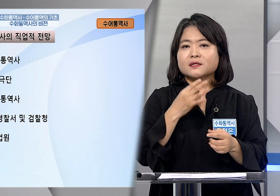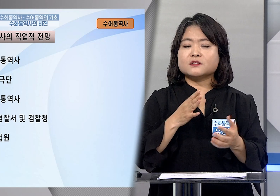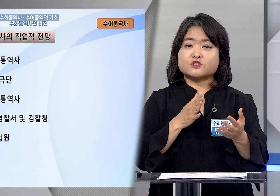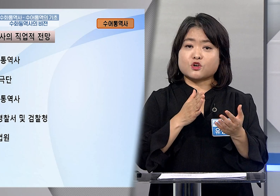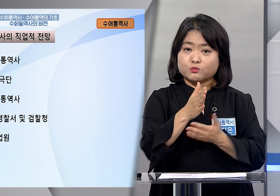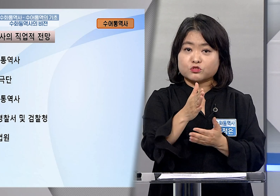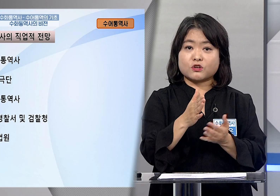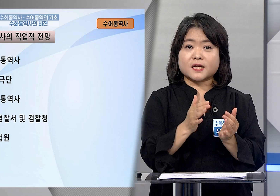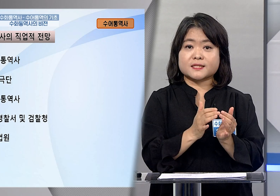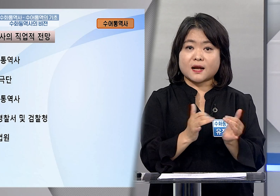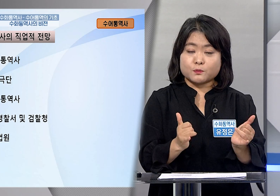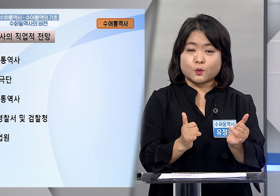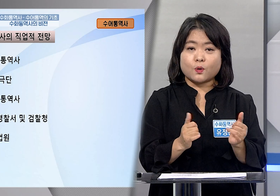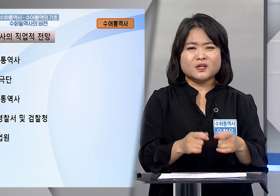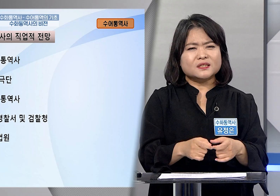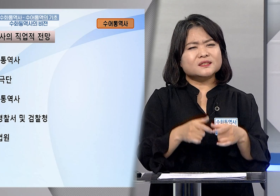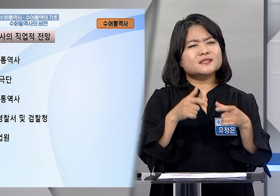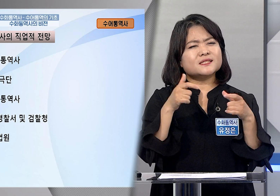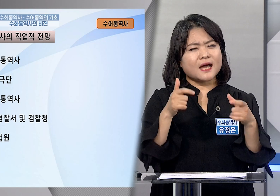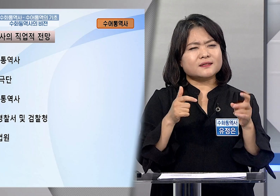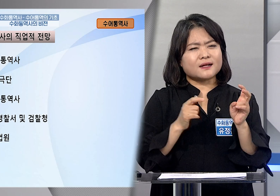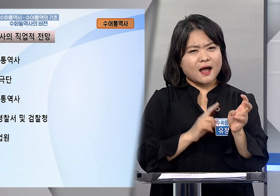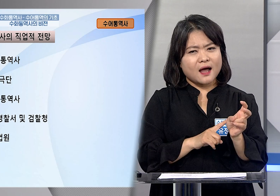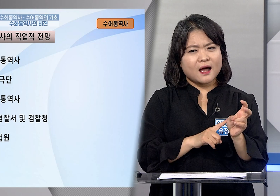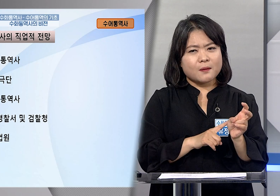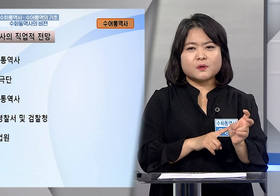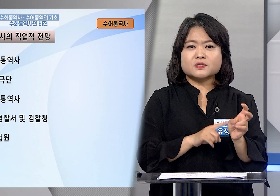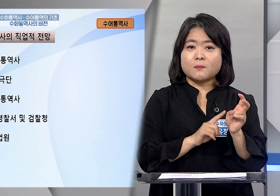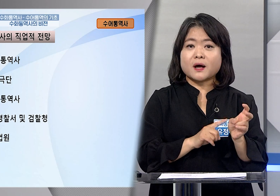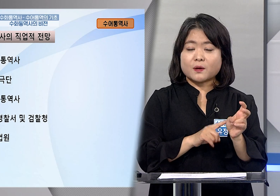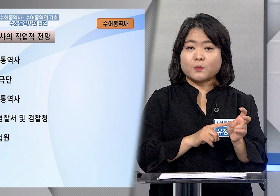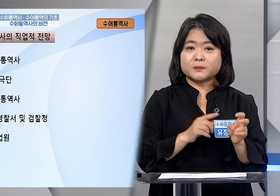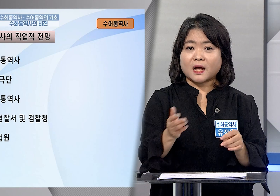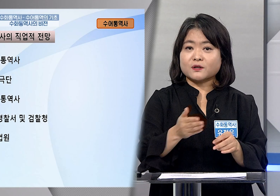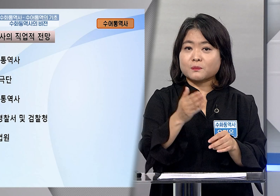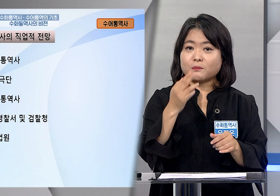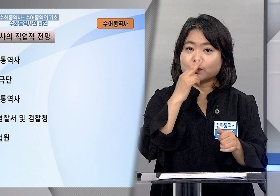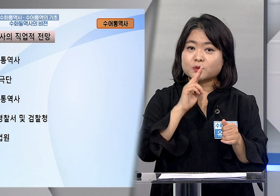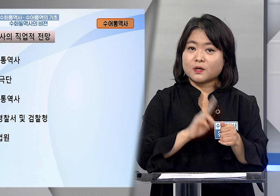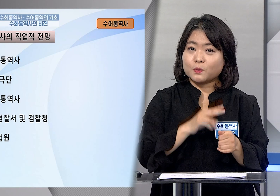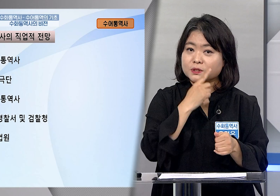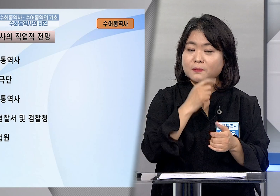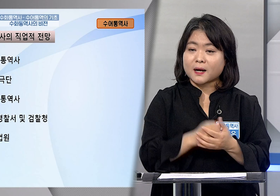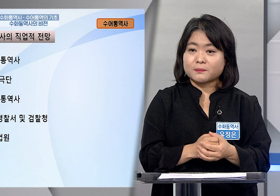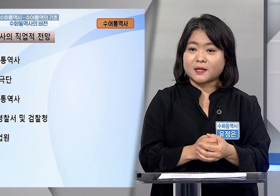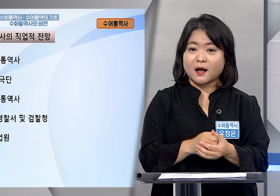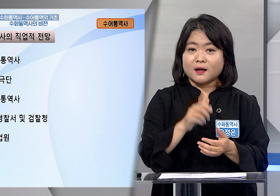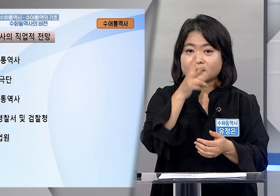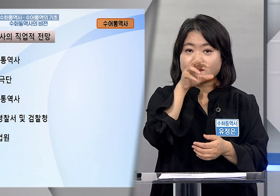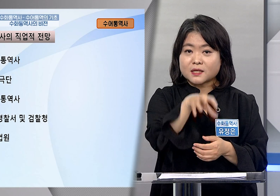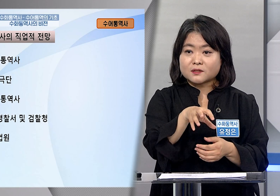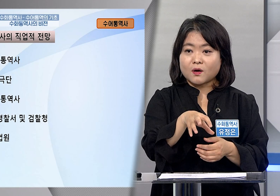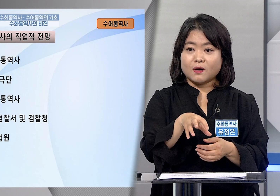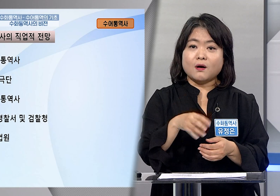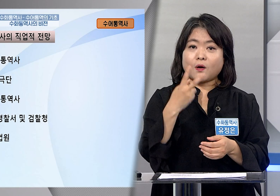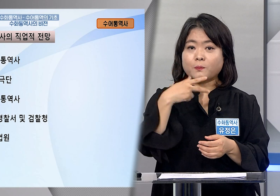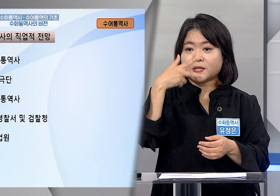통역만을 전문화하는 사람도 늘지 않을까 한번 전망해 봅니다. 여러분 한번 도전해 보시기 바랍니다. 경찰서,